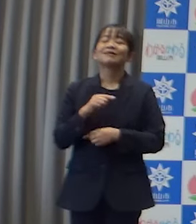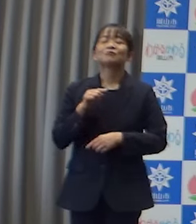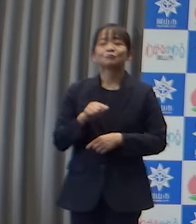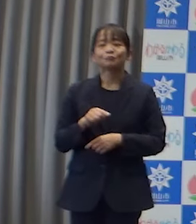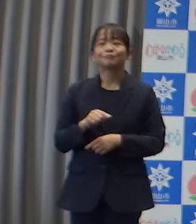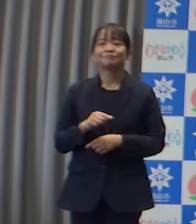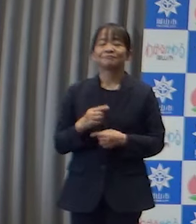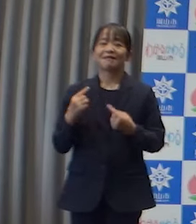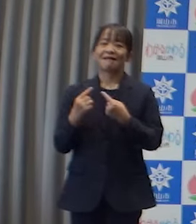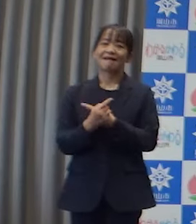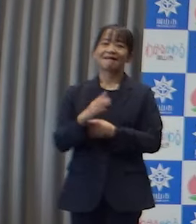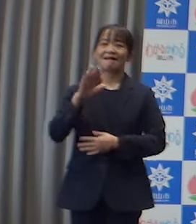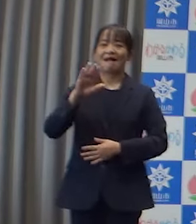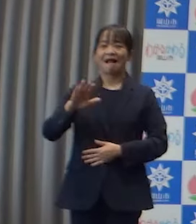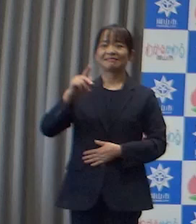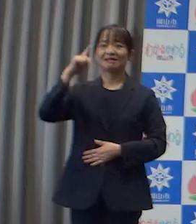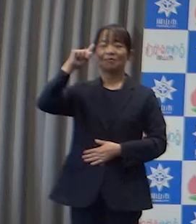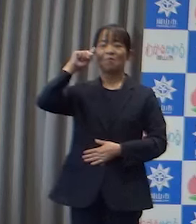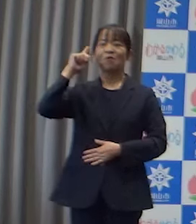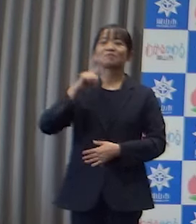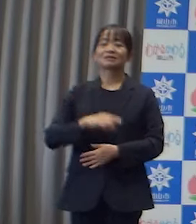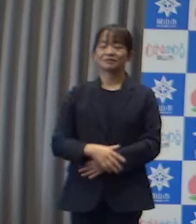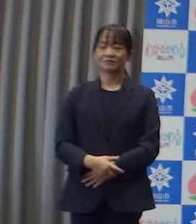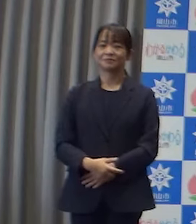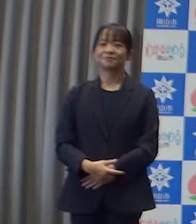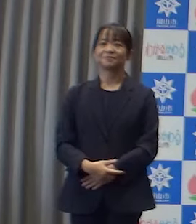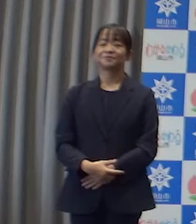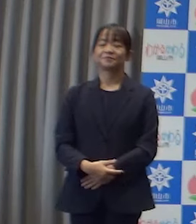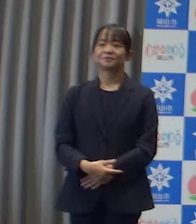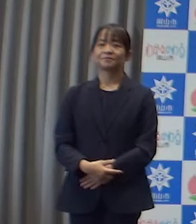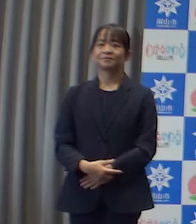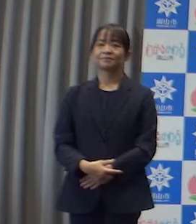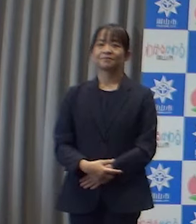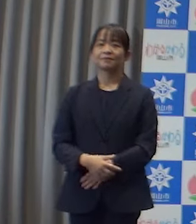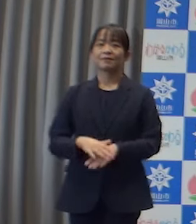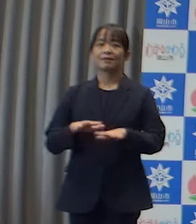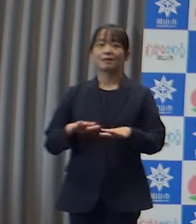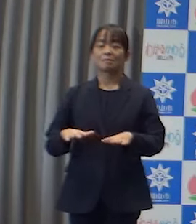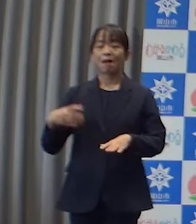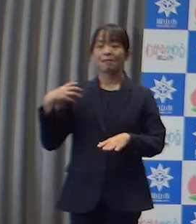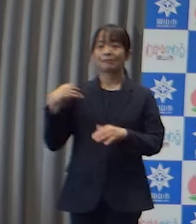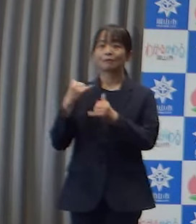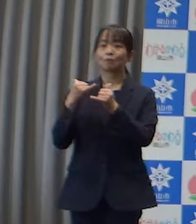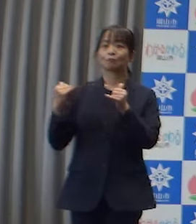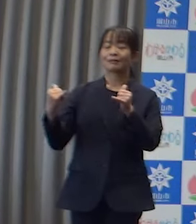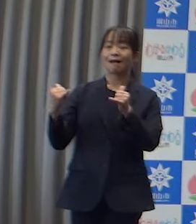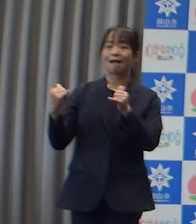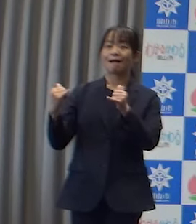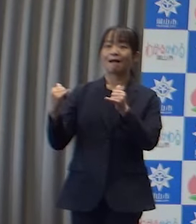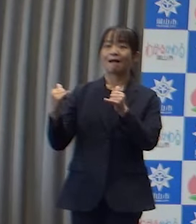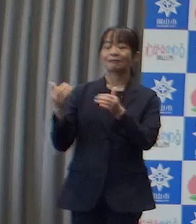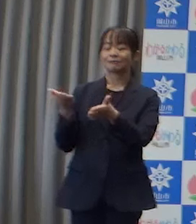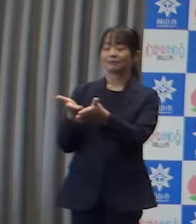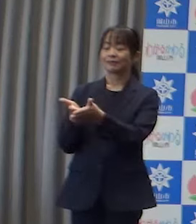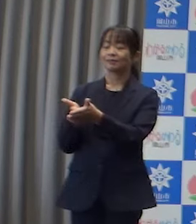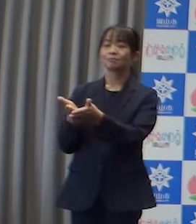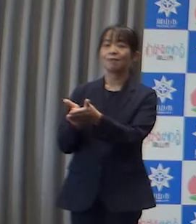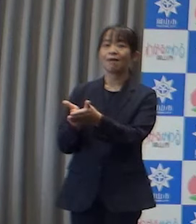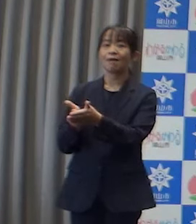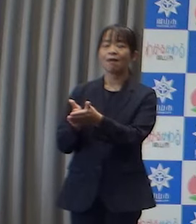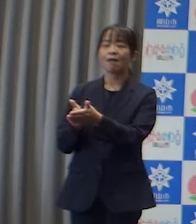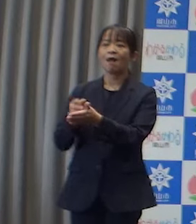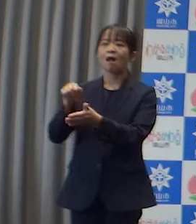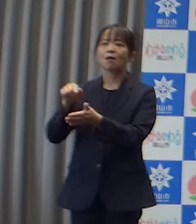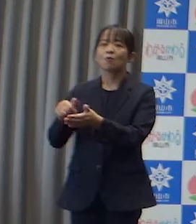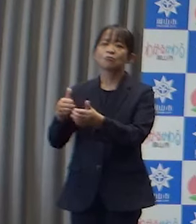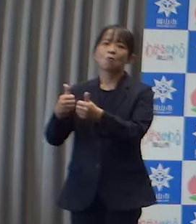。今担当の方にも話をしているのはですね、これをこの死の中で